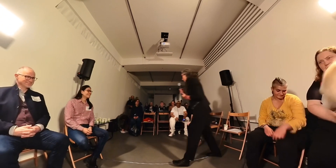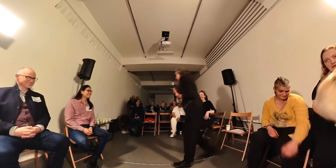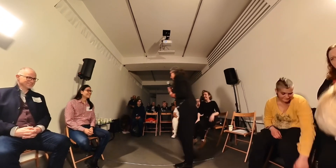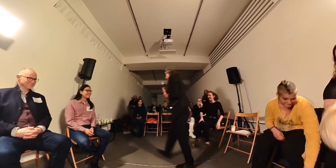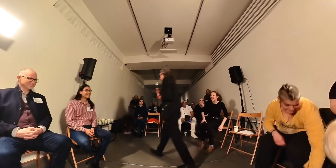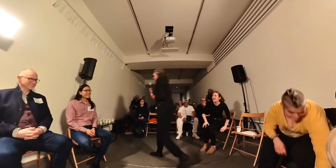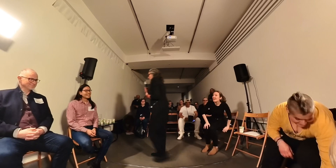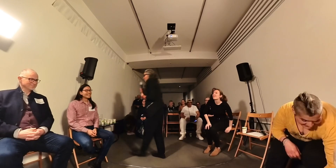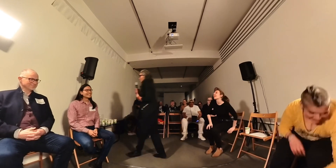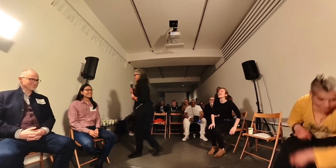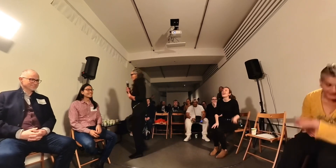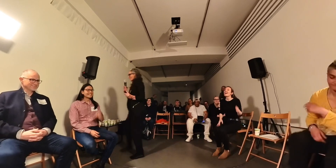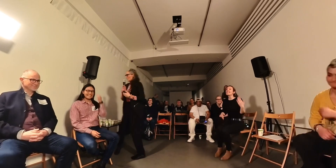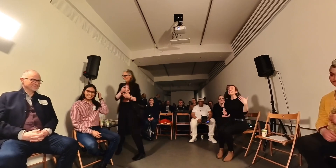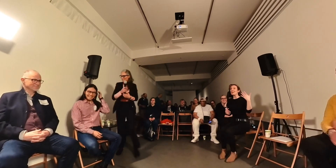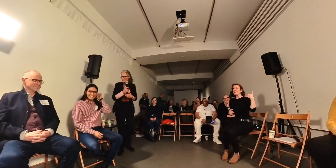pardon.